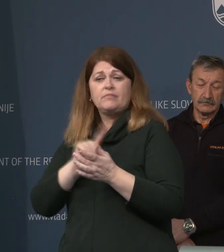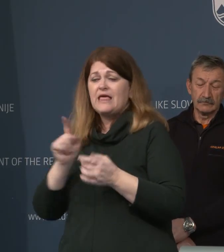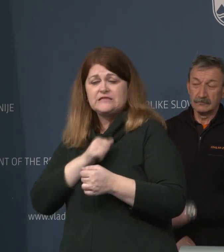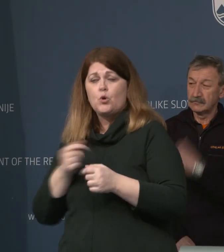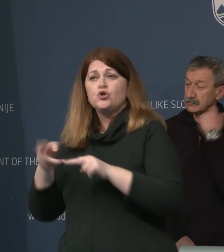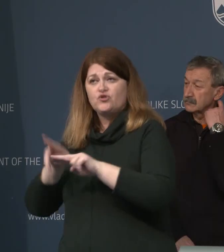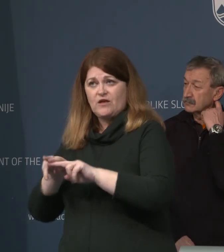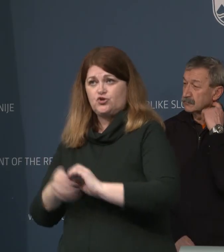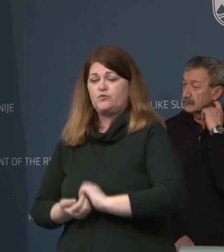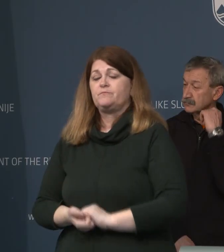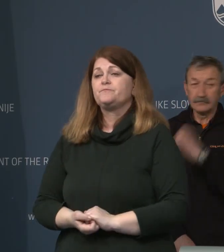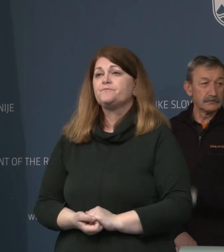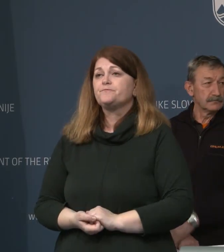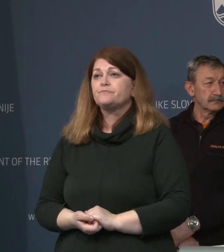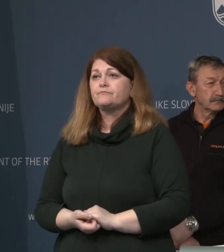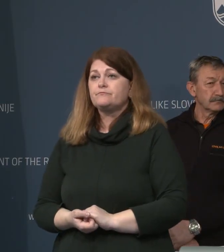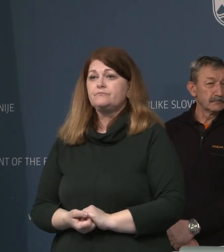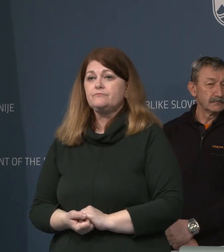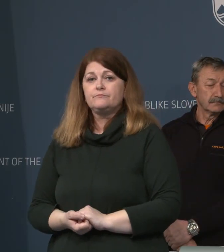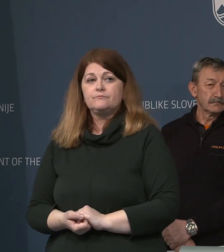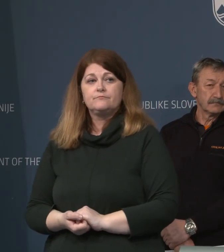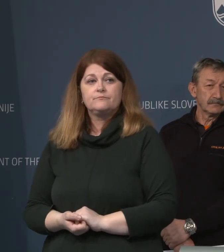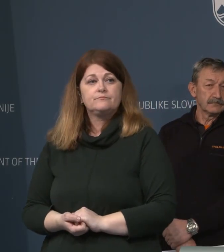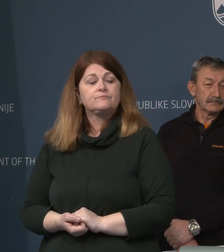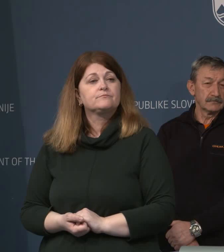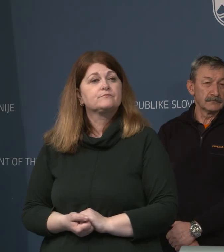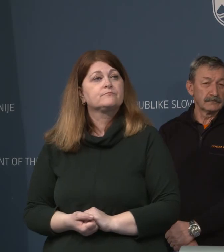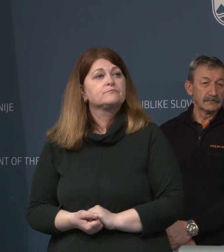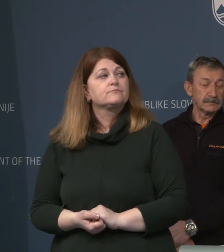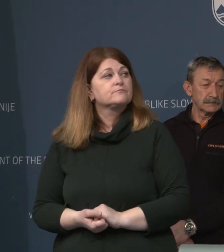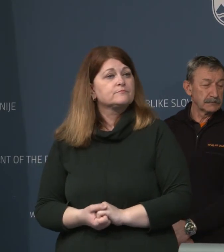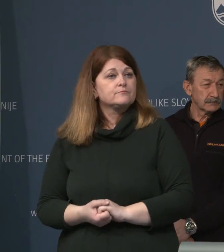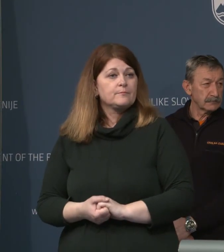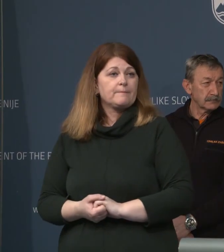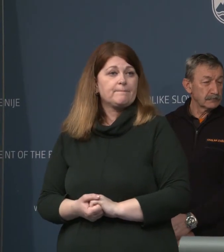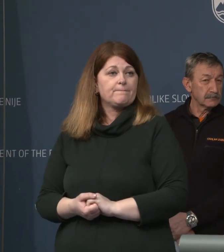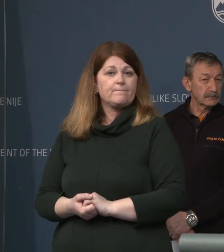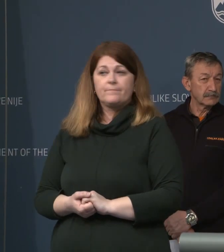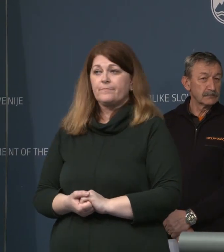Hvala, naslednje vprašanje ima Planet, potem sledi Dnevnik in potem